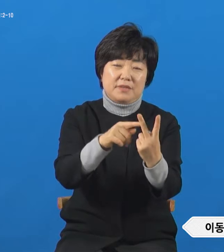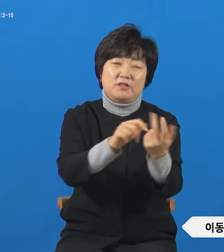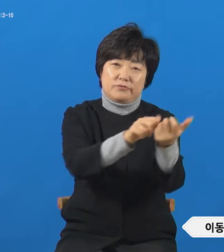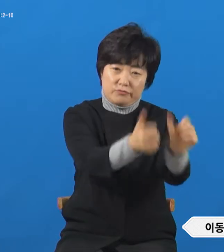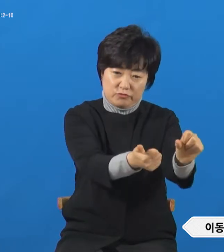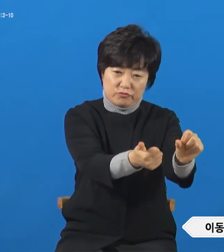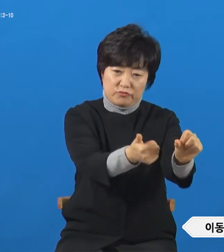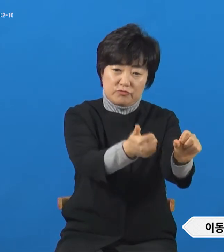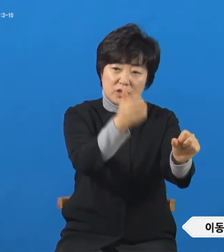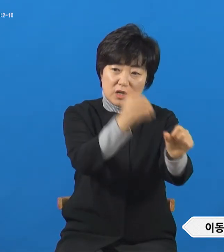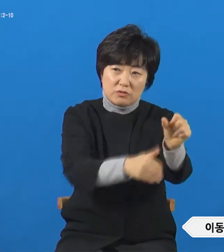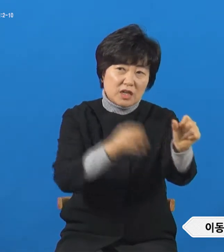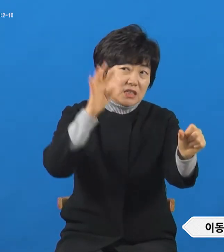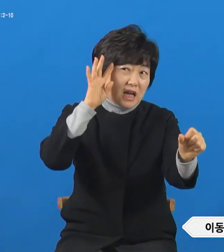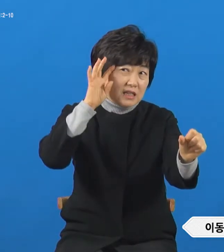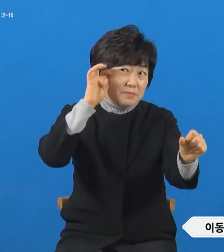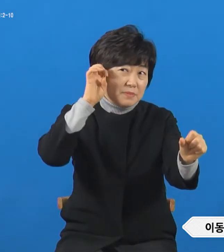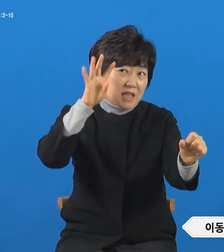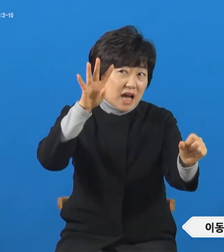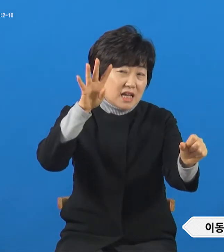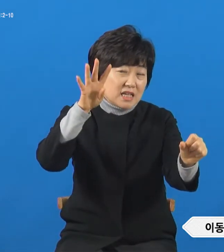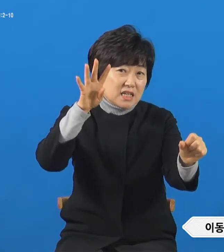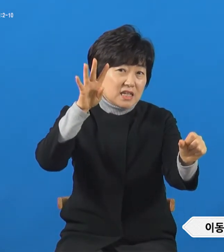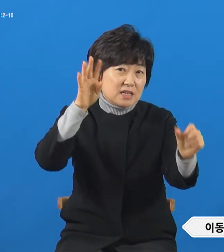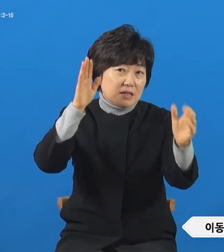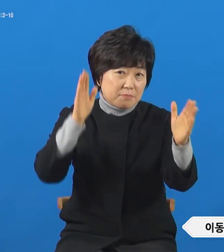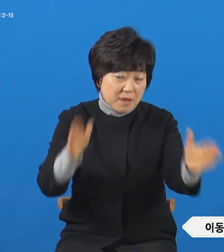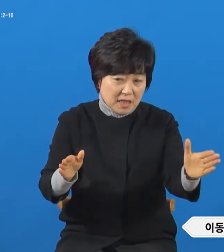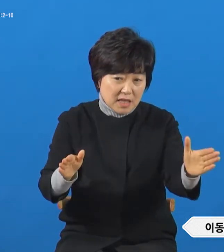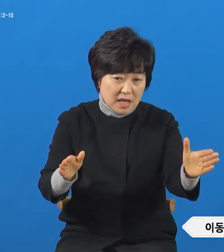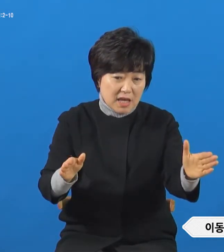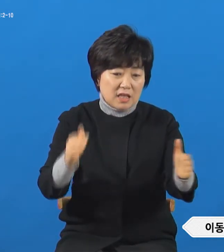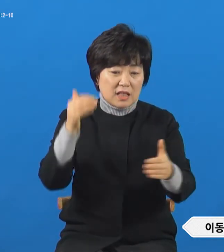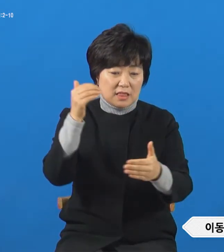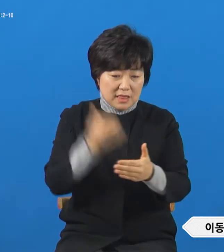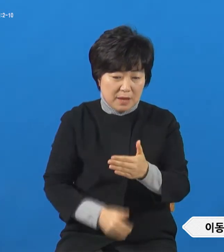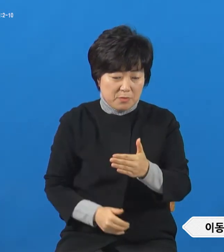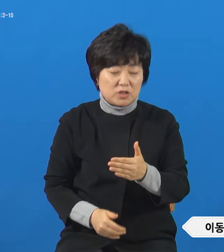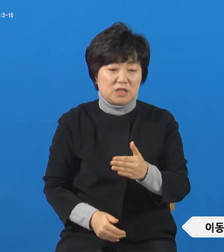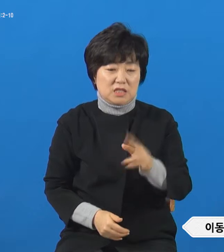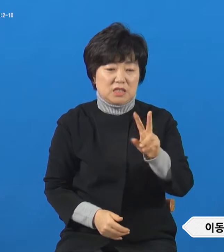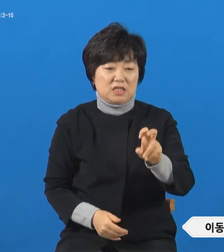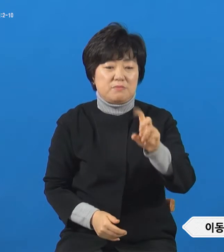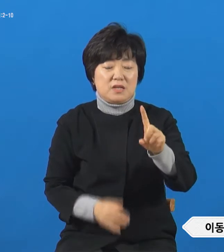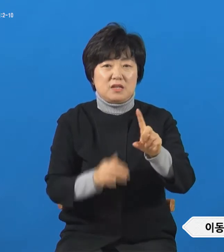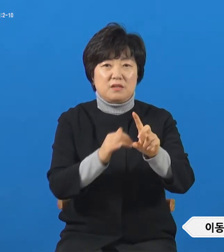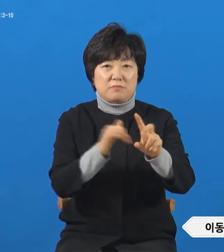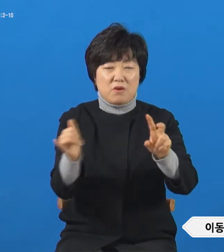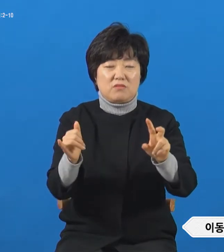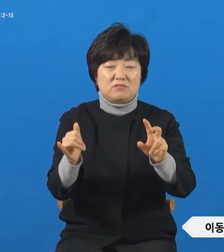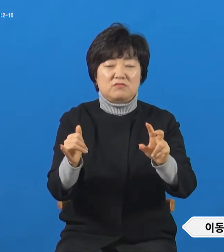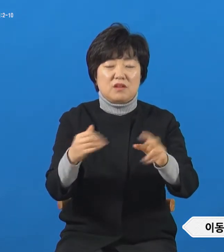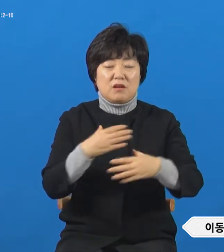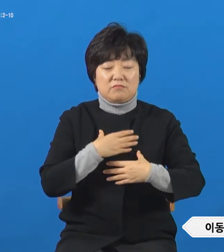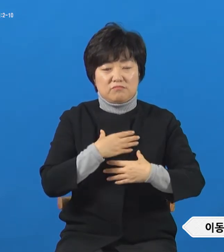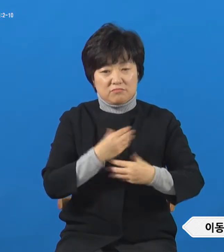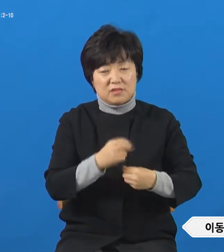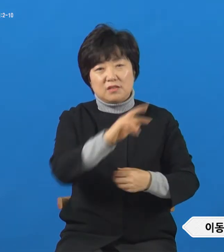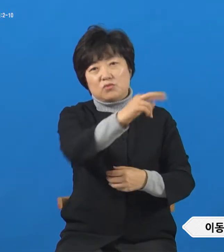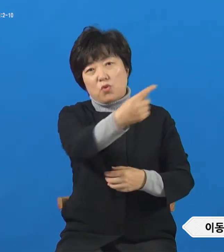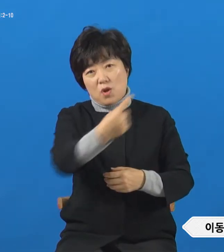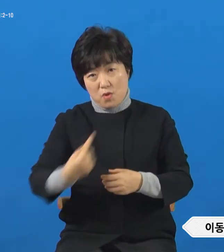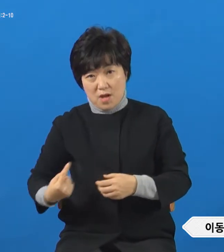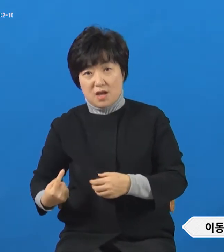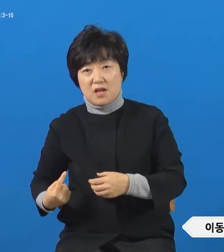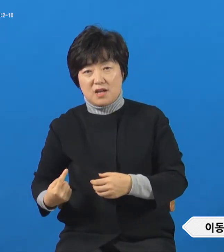시간까지 44일 만에 나머지 21명의 무사 귀환으로 막을 내리게 되었습니다. 저는 이